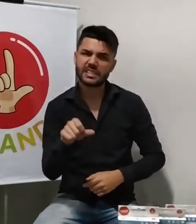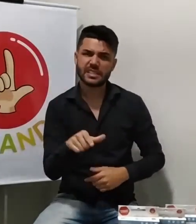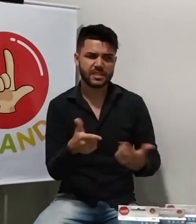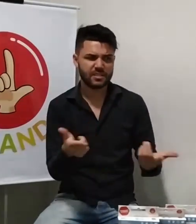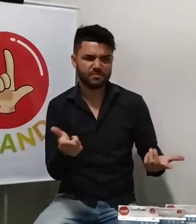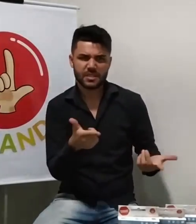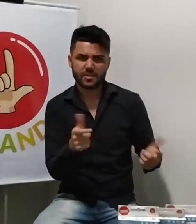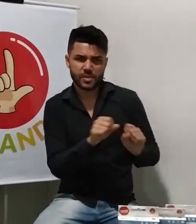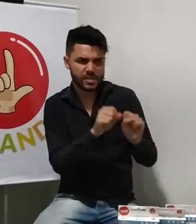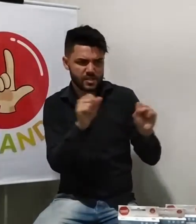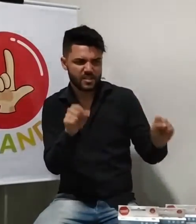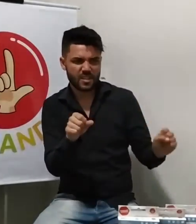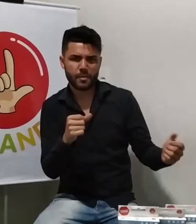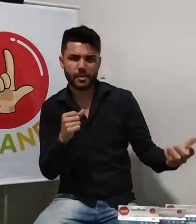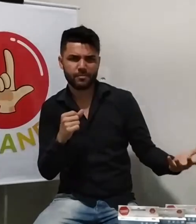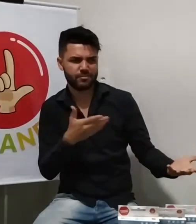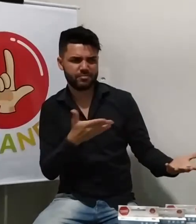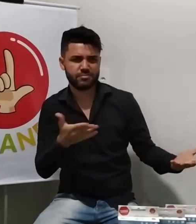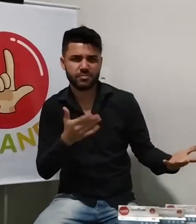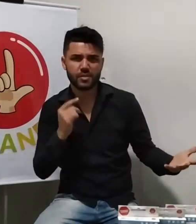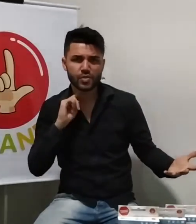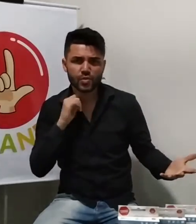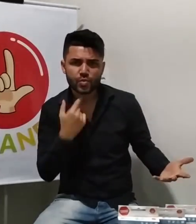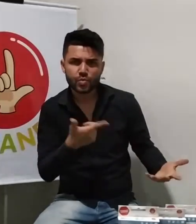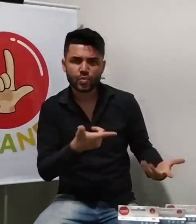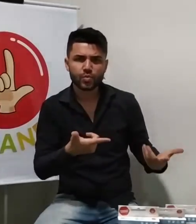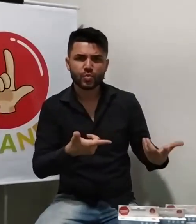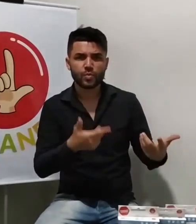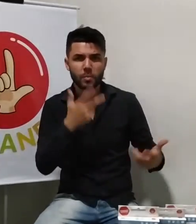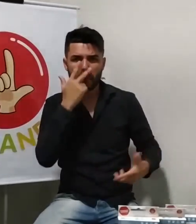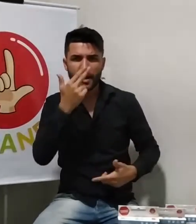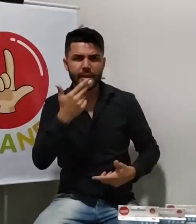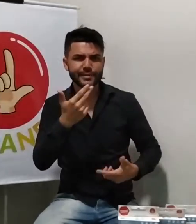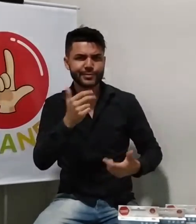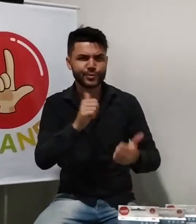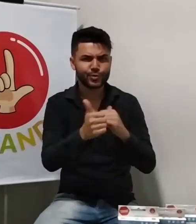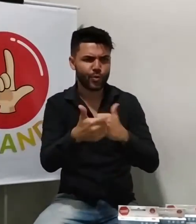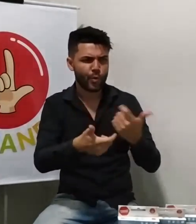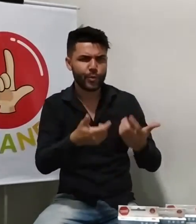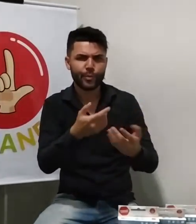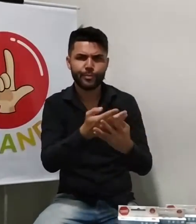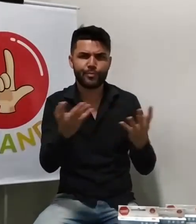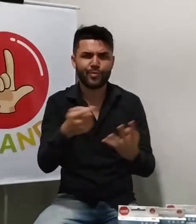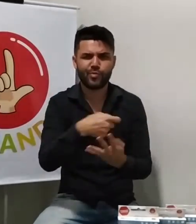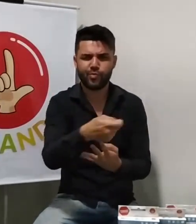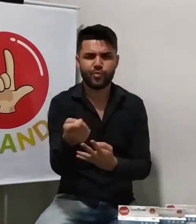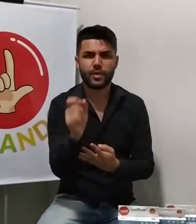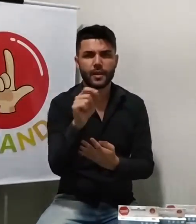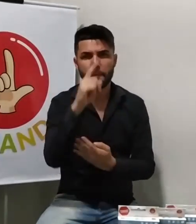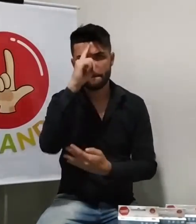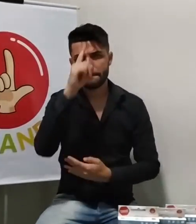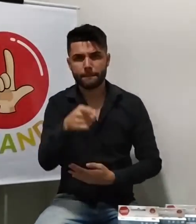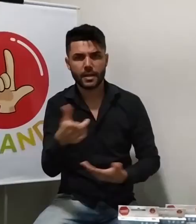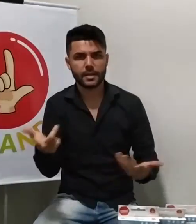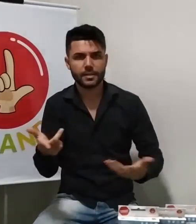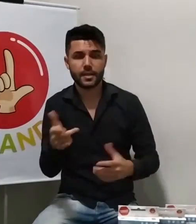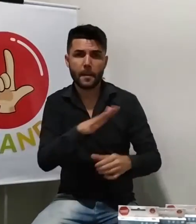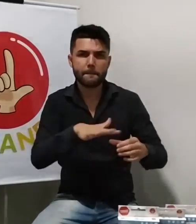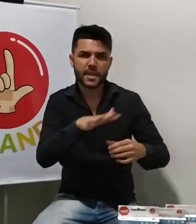a mentira reina, o jogo do toma lá, dá cá, é que dá as cartas, não é? Quando a gente vai, inclusive, para um ambiente político, dá vontade de vomitar, às